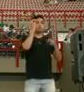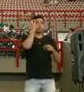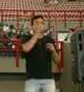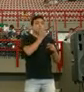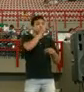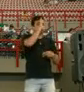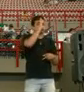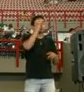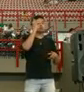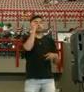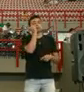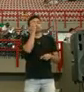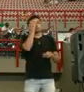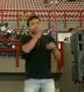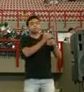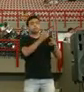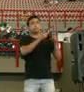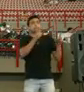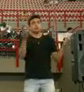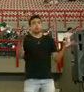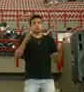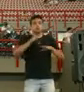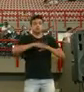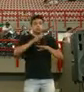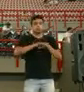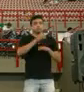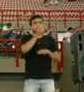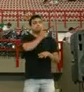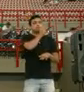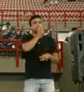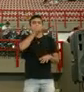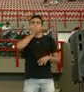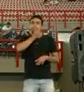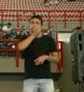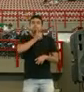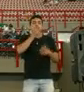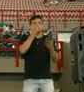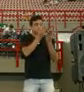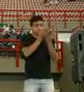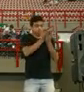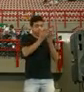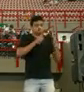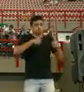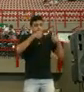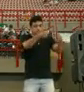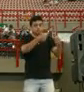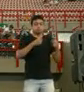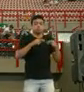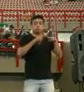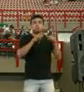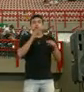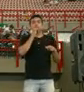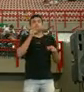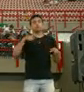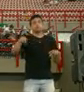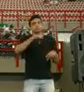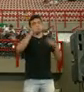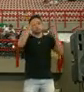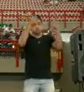do almoço. Então você está fazendo algumas renúncias. Estudar exige renúncias. Isso nós